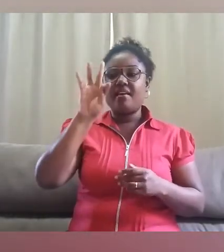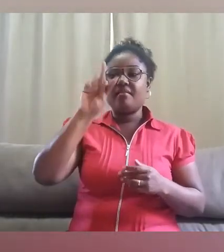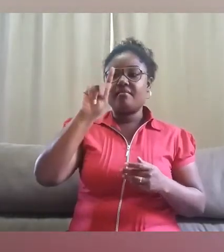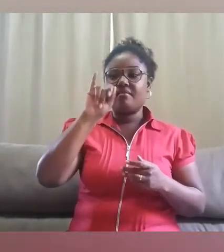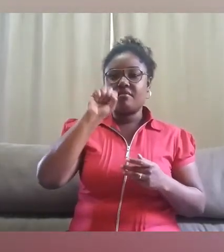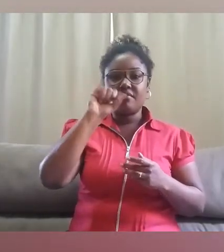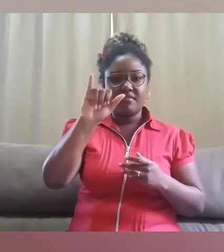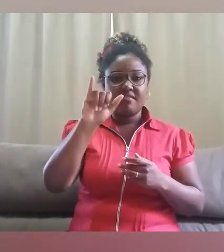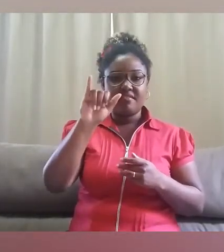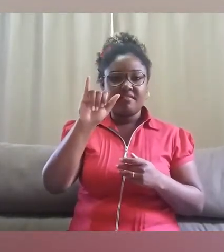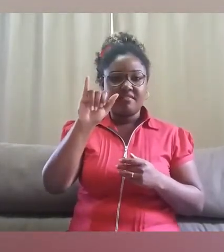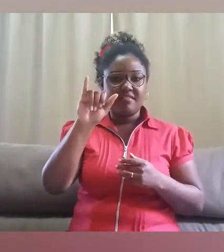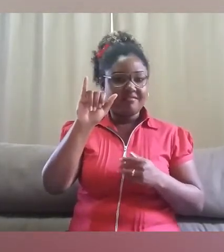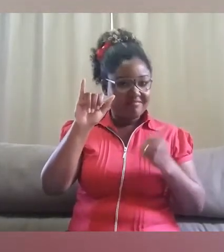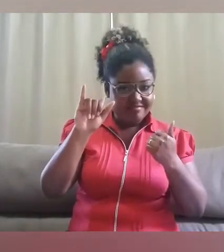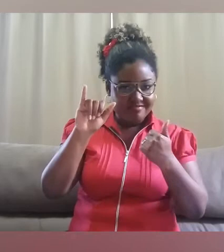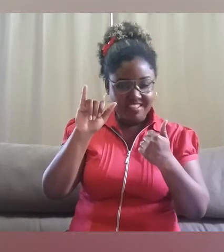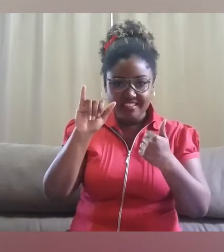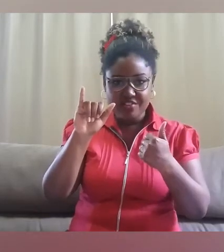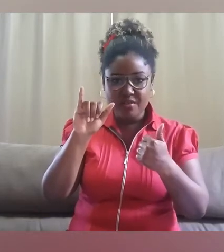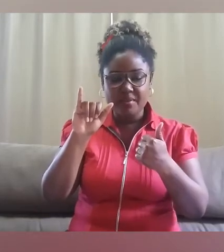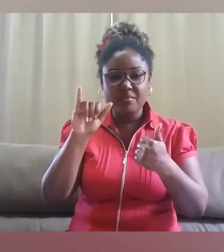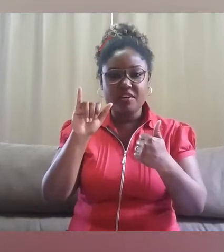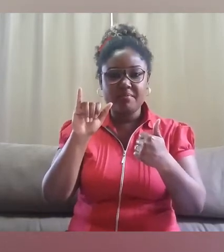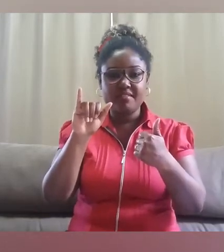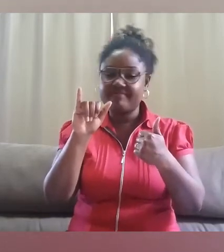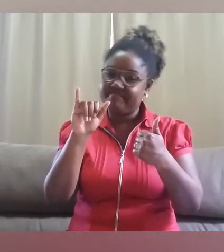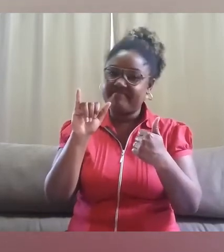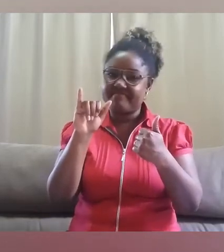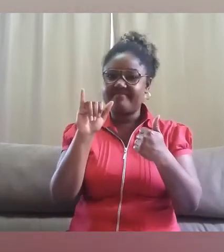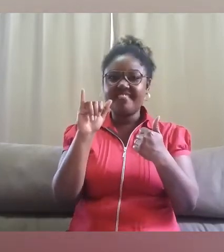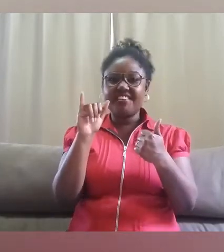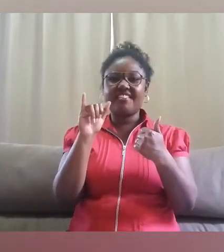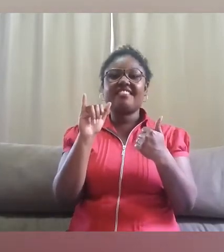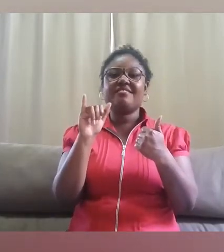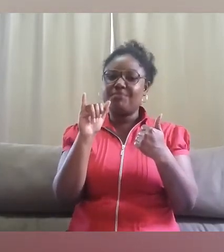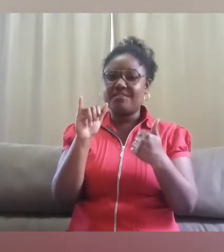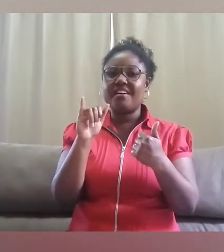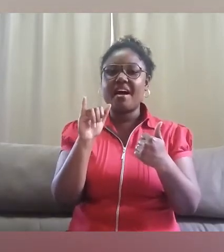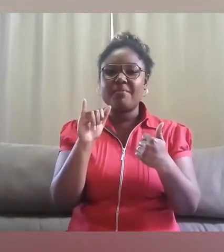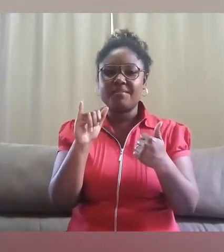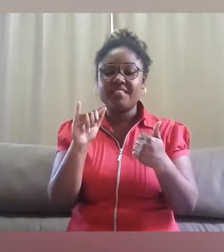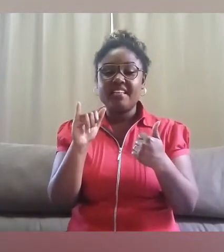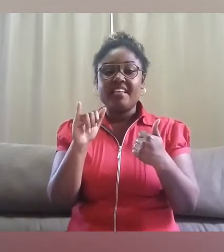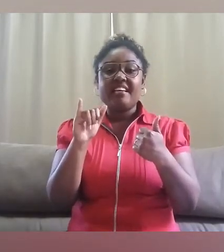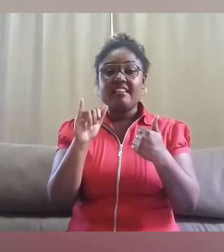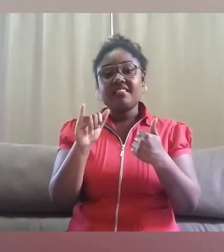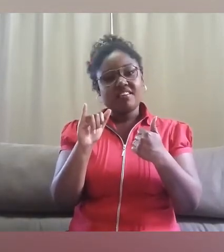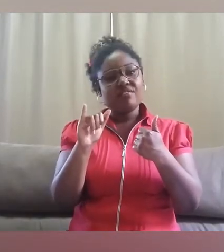é... Entendeu como que o meu nome? Não, né? Muito rápido. Então,